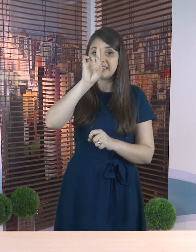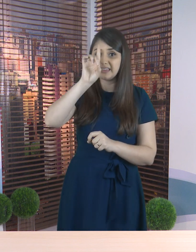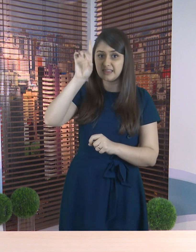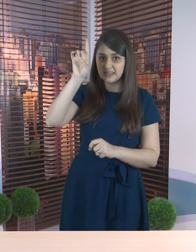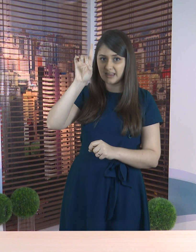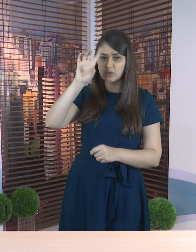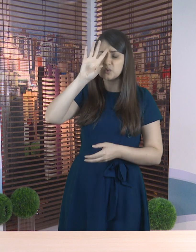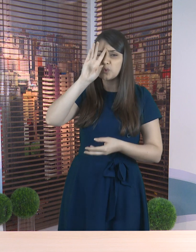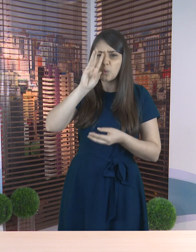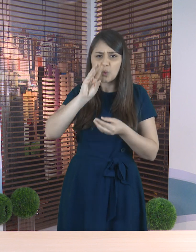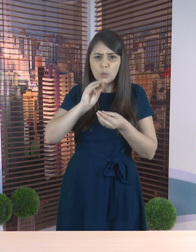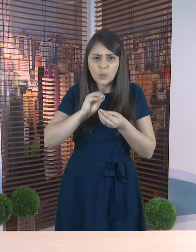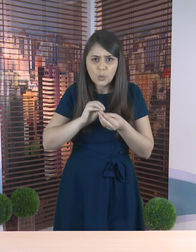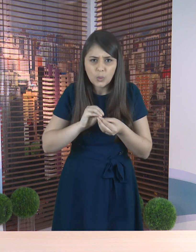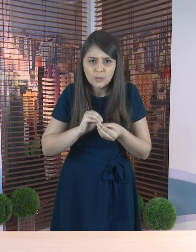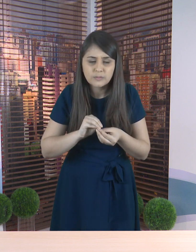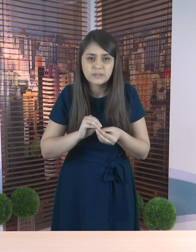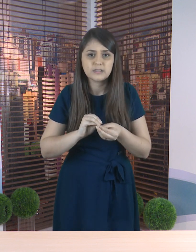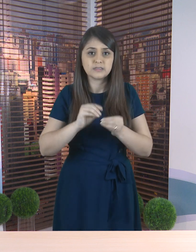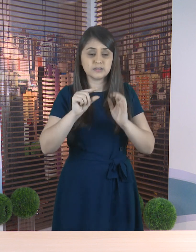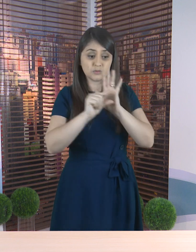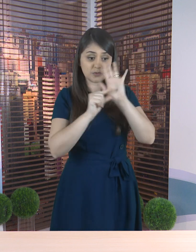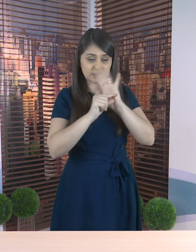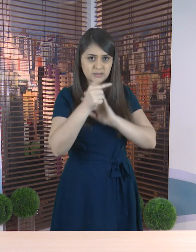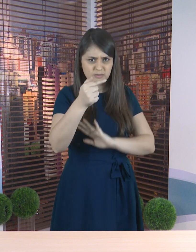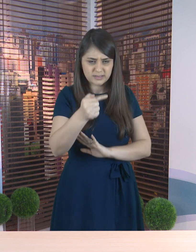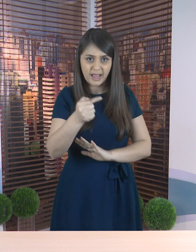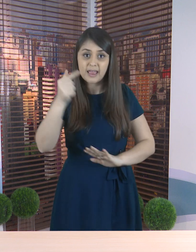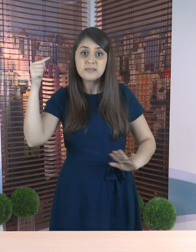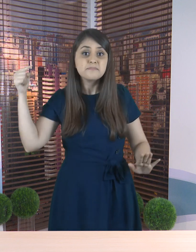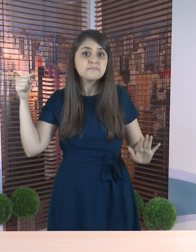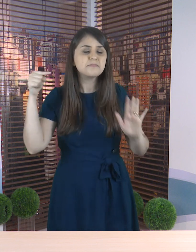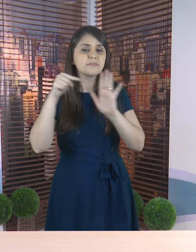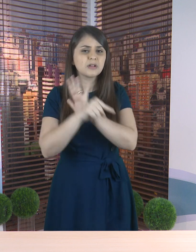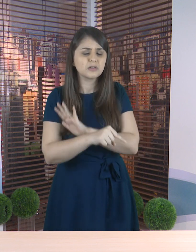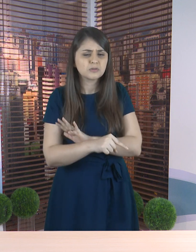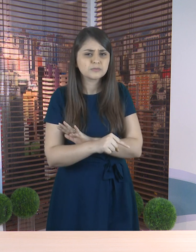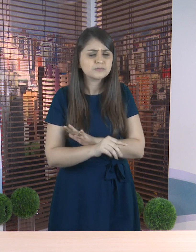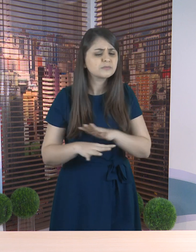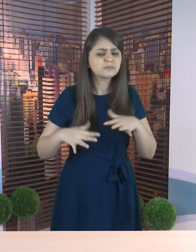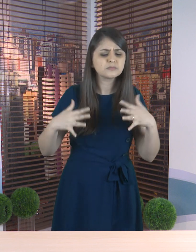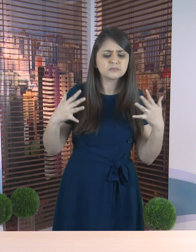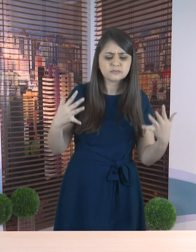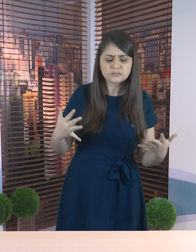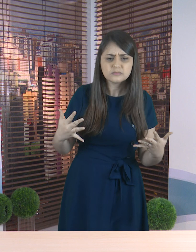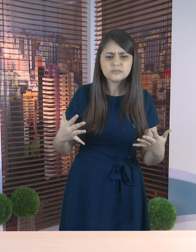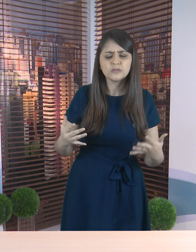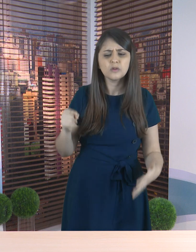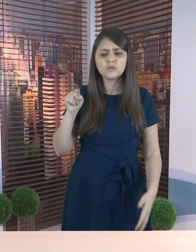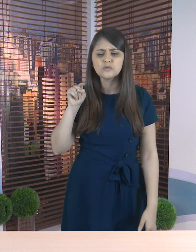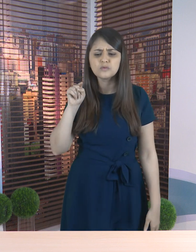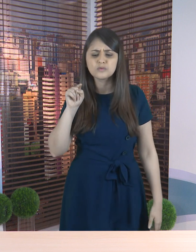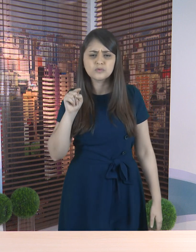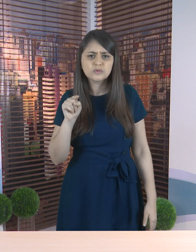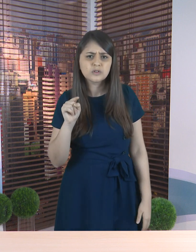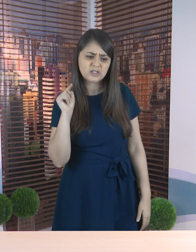caminhos de Deus? Ou chegarás à perfeição do Todo-Poderoso? Este homem descreve